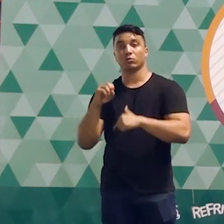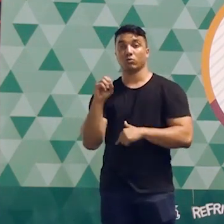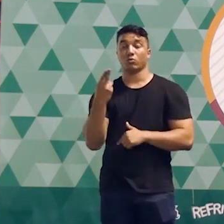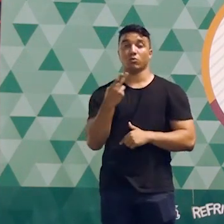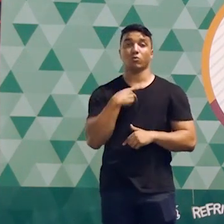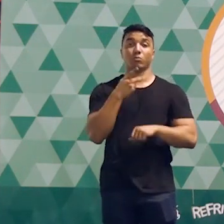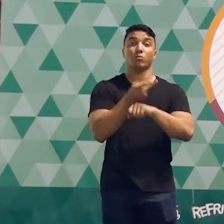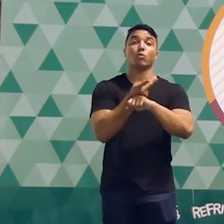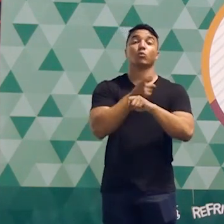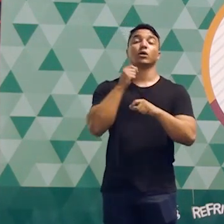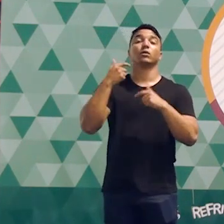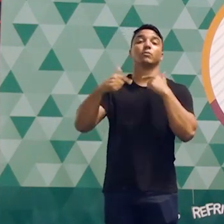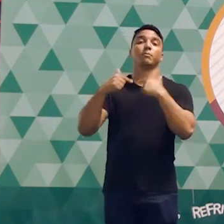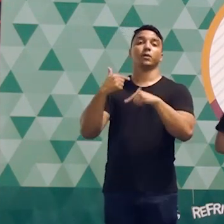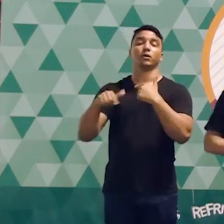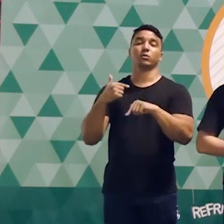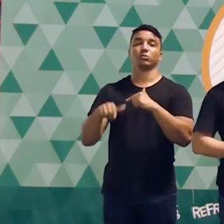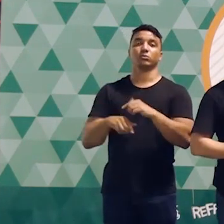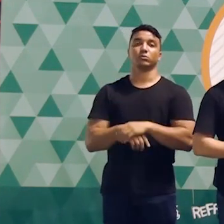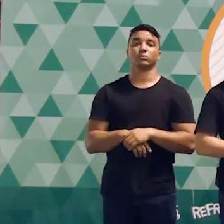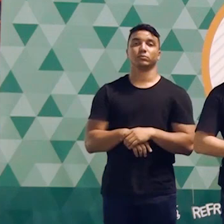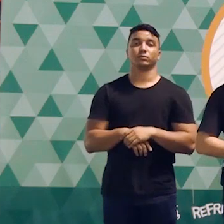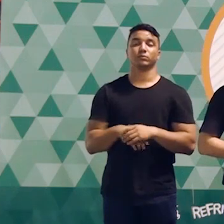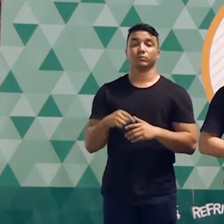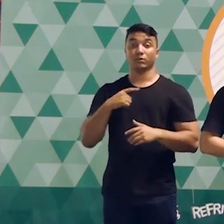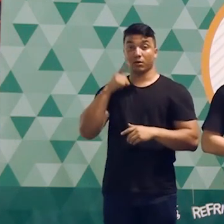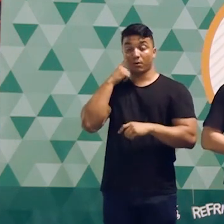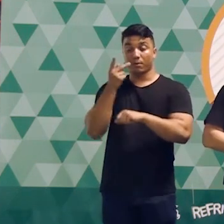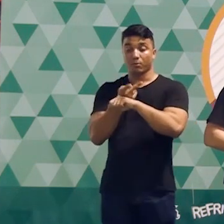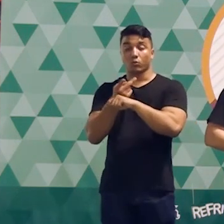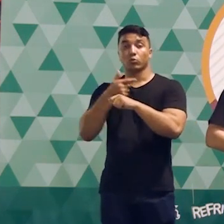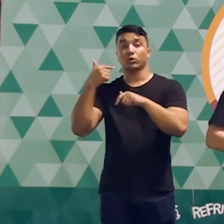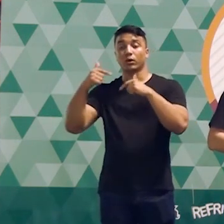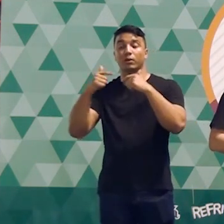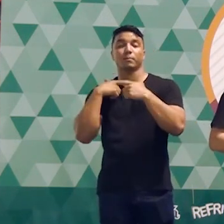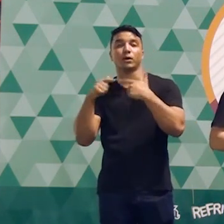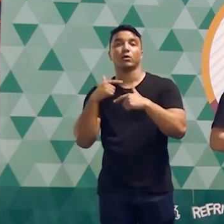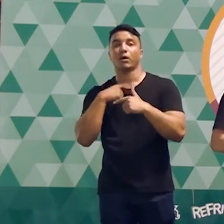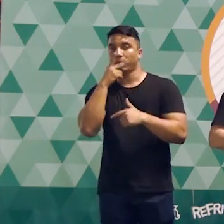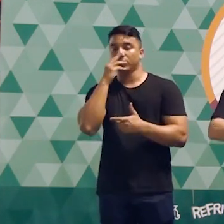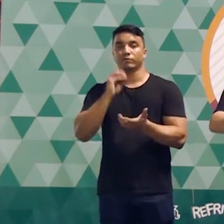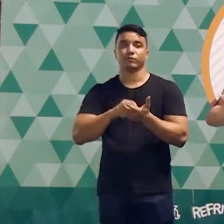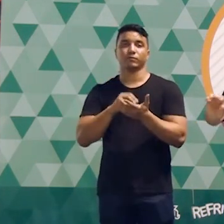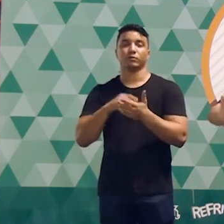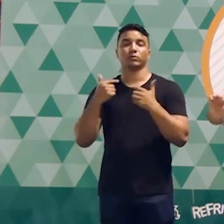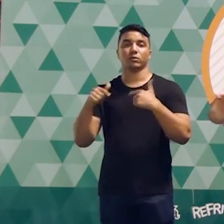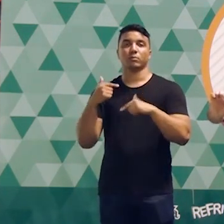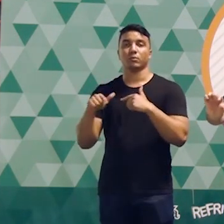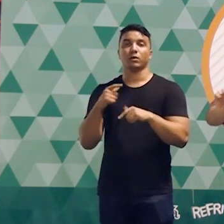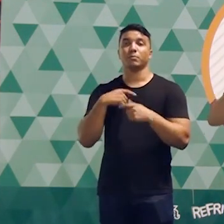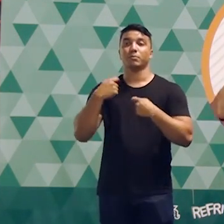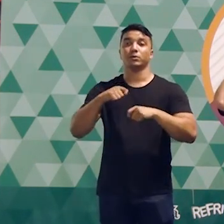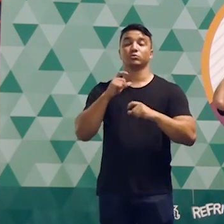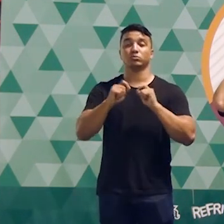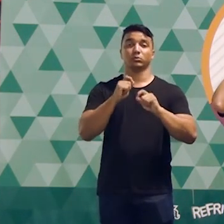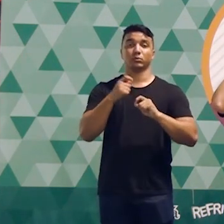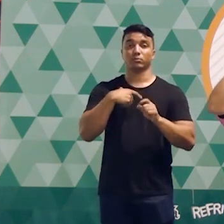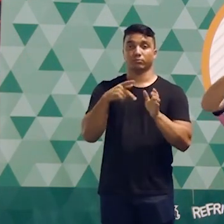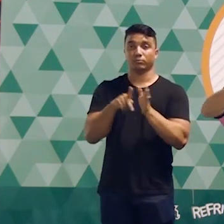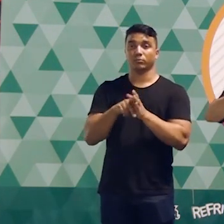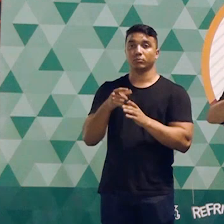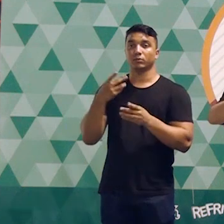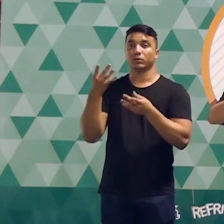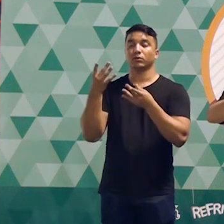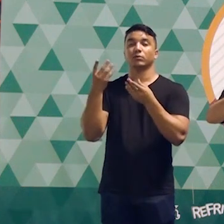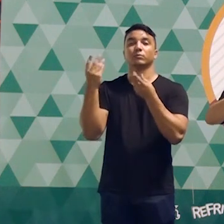estão à procura de emprego. Mas assim, quando você diz que a pessoa está à procura de emprego, não é porque ela está desempregada? É, mas aí teria que ter uma especificaçãozinha que eu